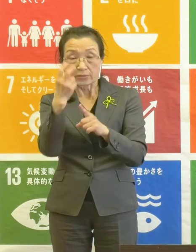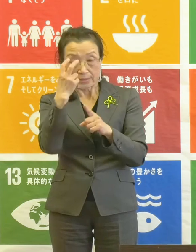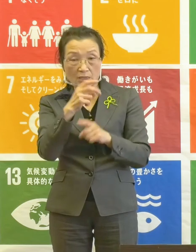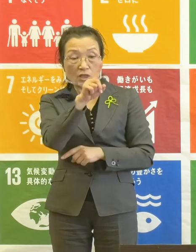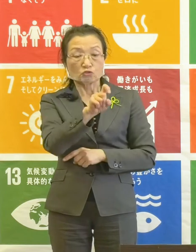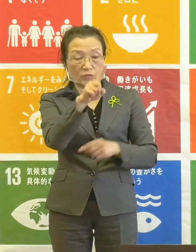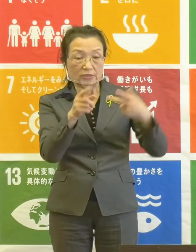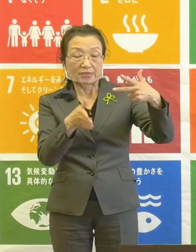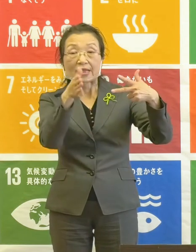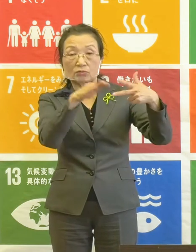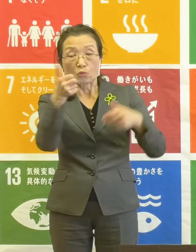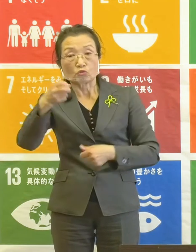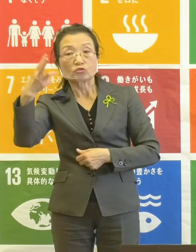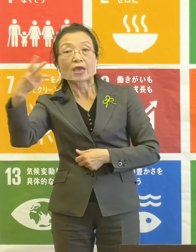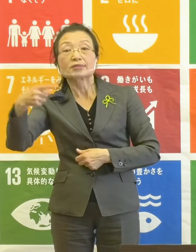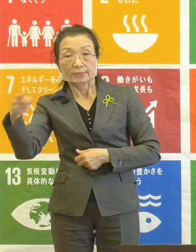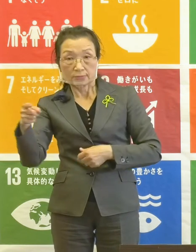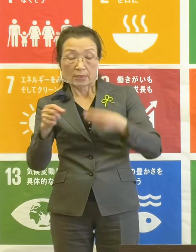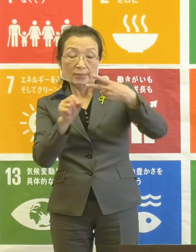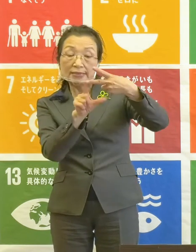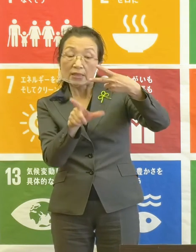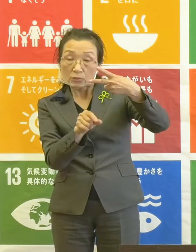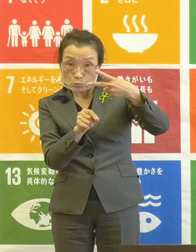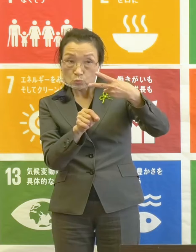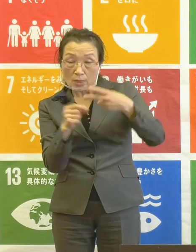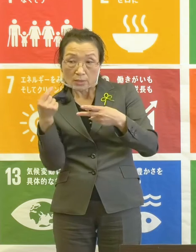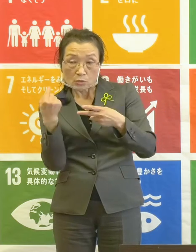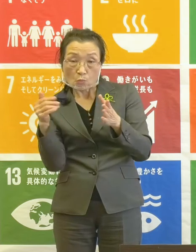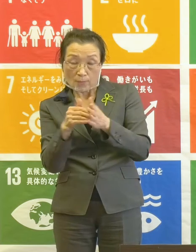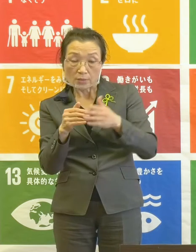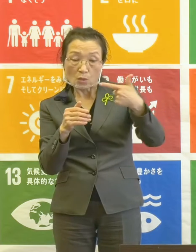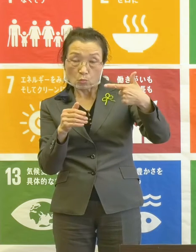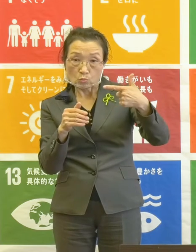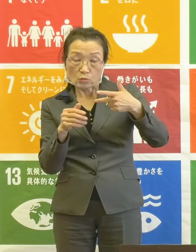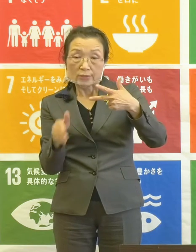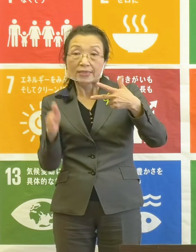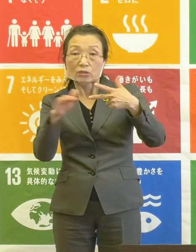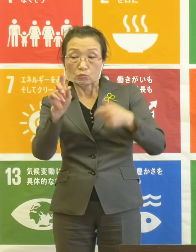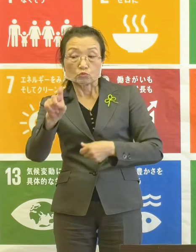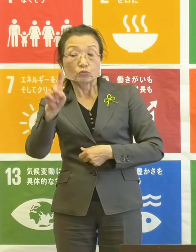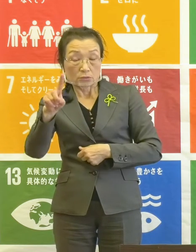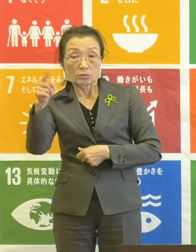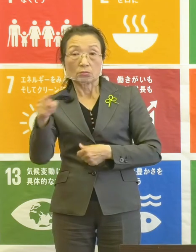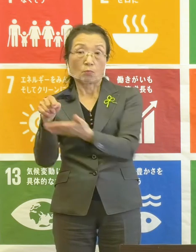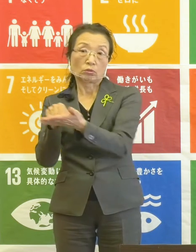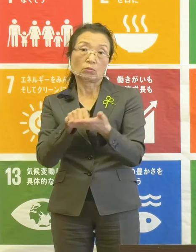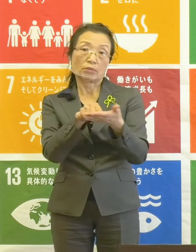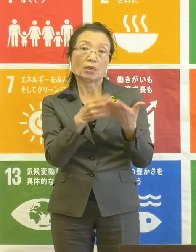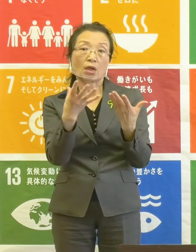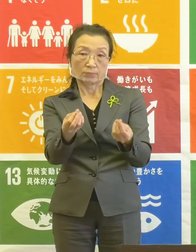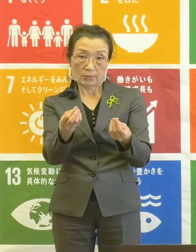53人、2月は昨日までで6施設11人の申し込みがありました。